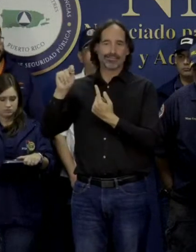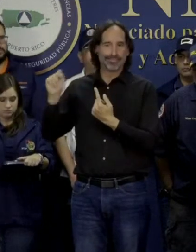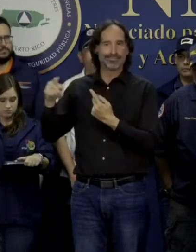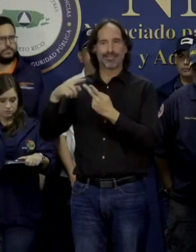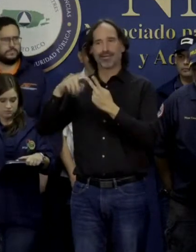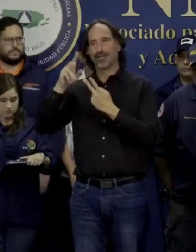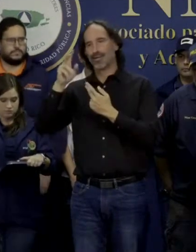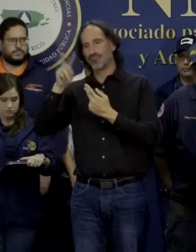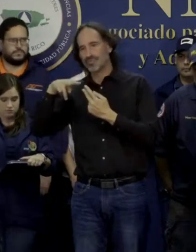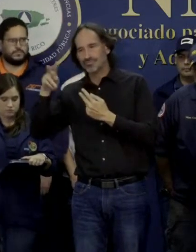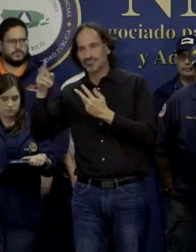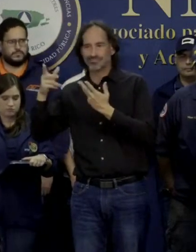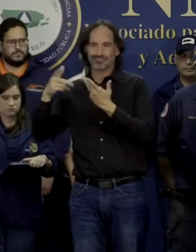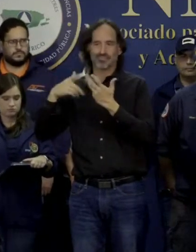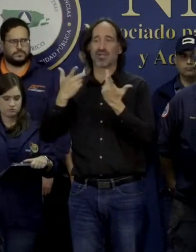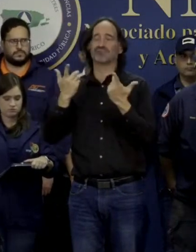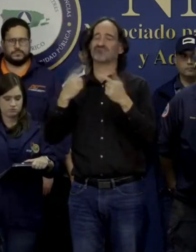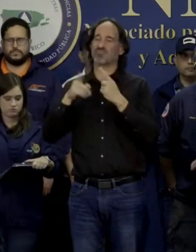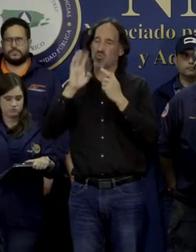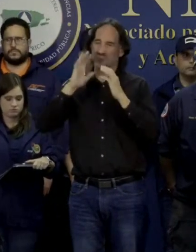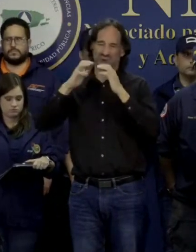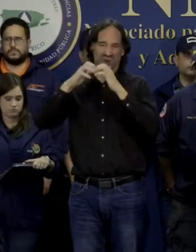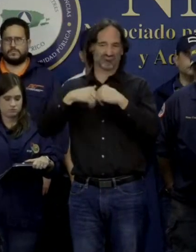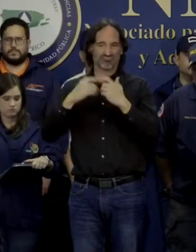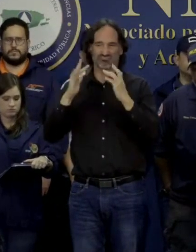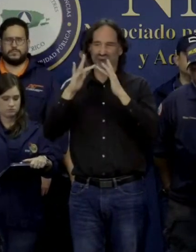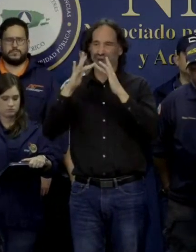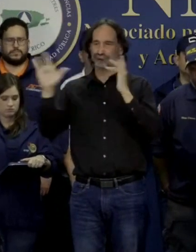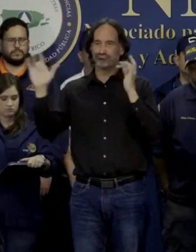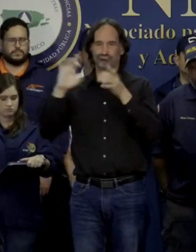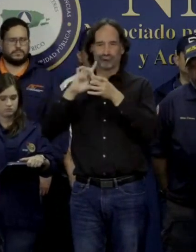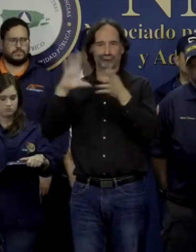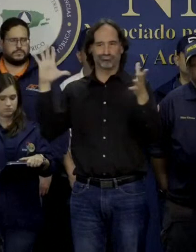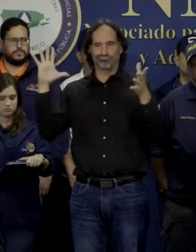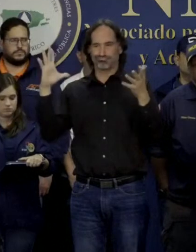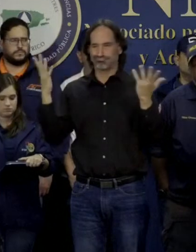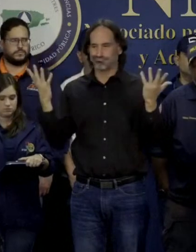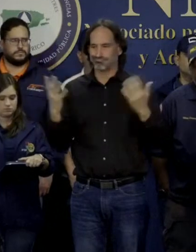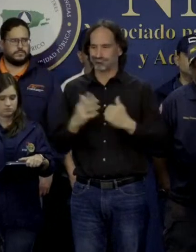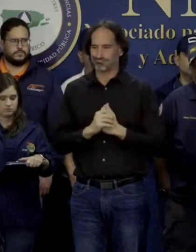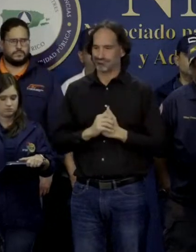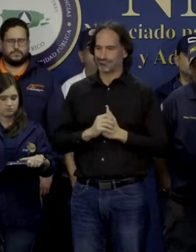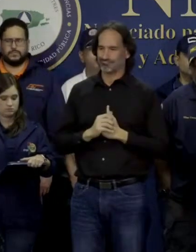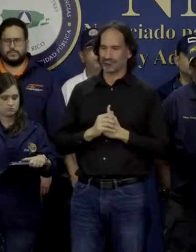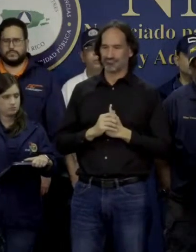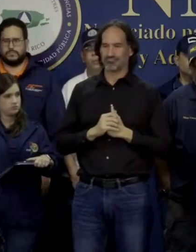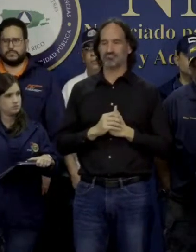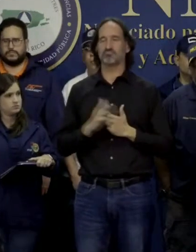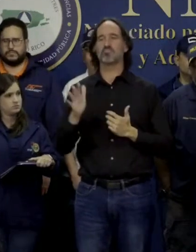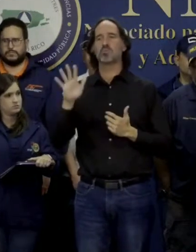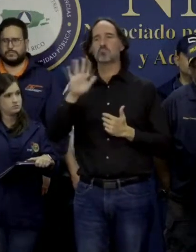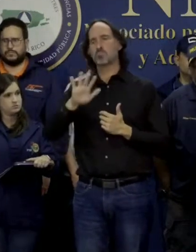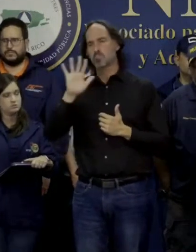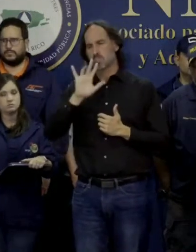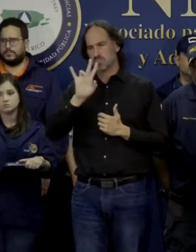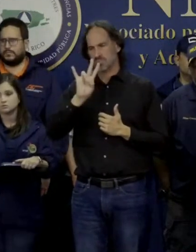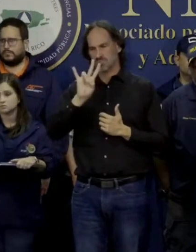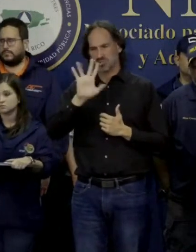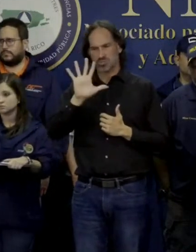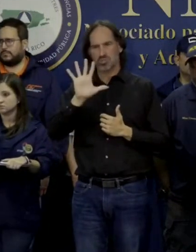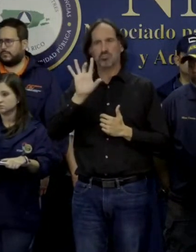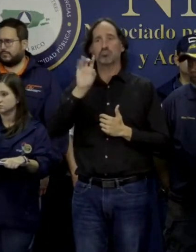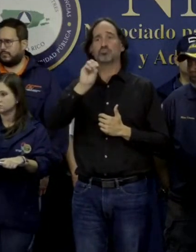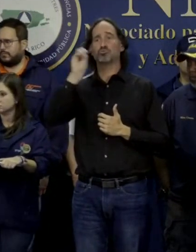es que el 75% de la infraestructura de telecomunicaciones, es decir, lo que le llaman los cell sites, están en funciones. Y aquí hay